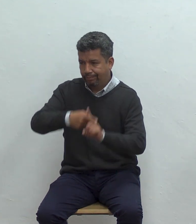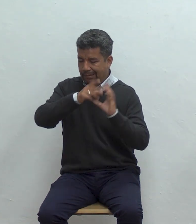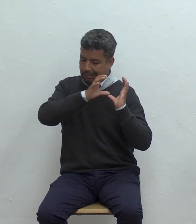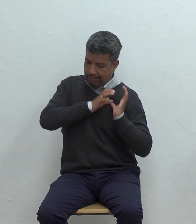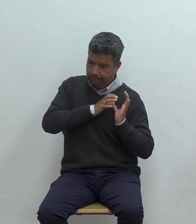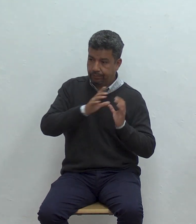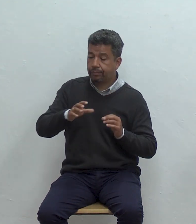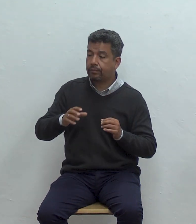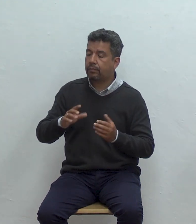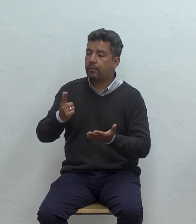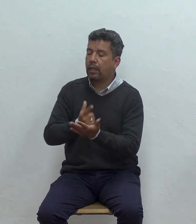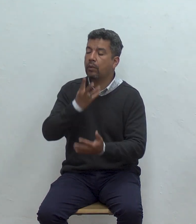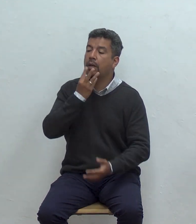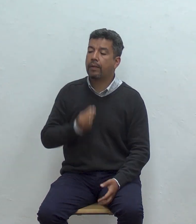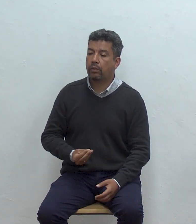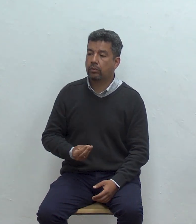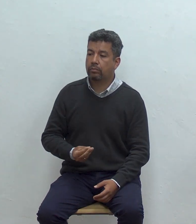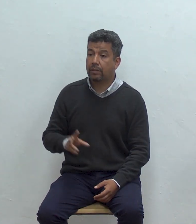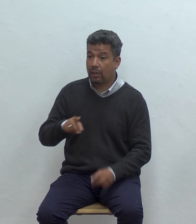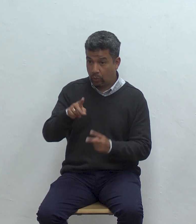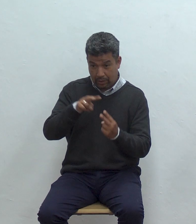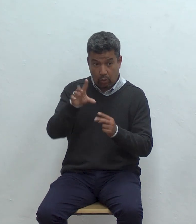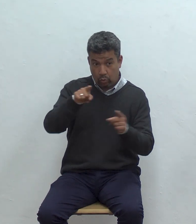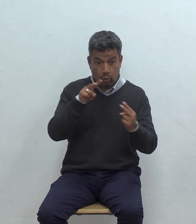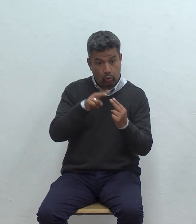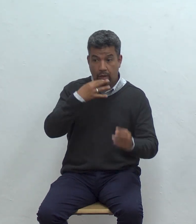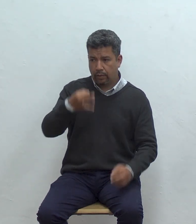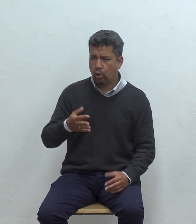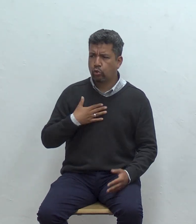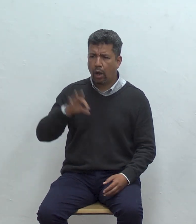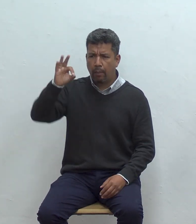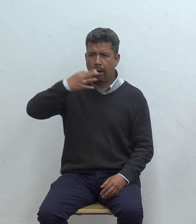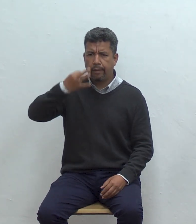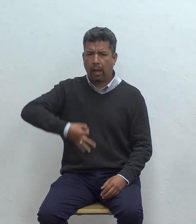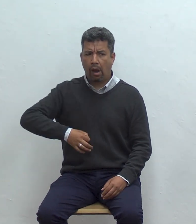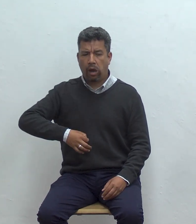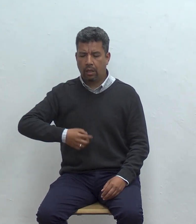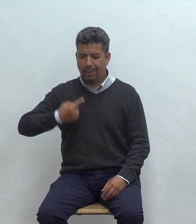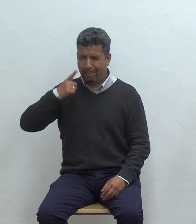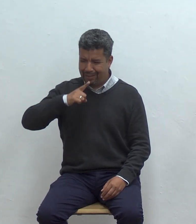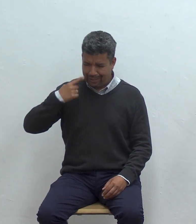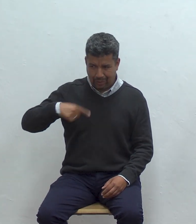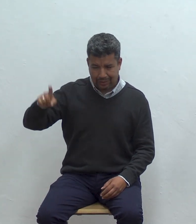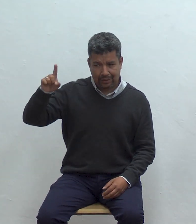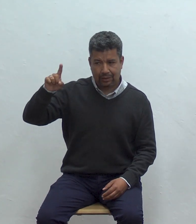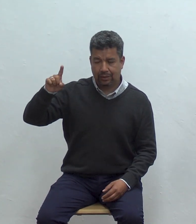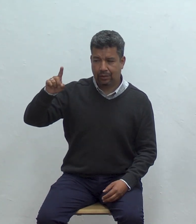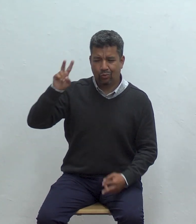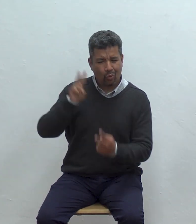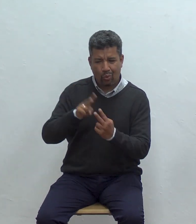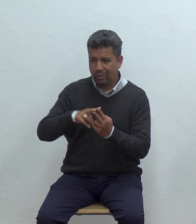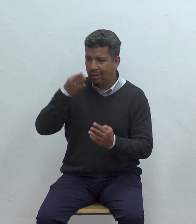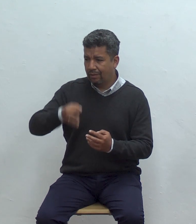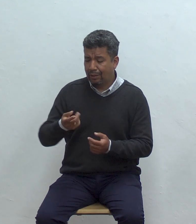conmigo Hebreos, ¿se da cuenta que muchos no conocen la verdad? Sí, aquí predicamos la verdad. Mentiritas. Ni la conocen,